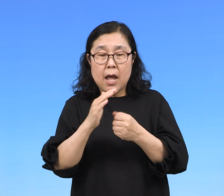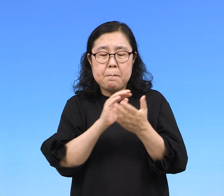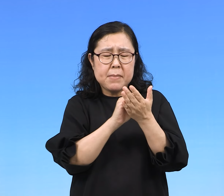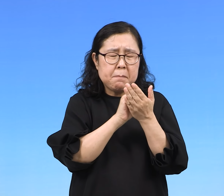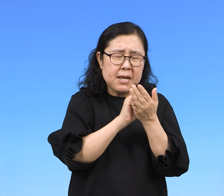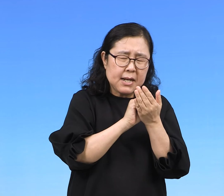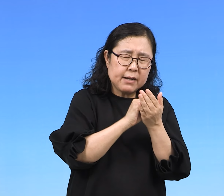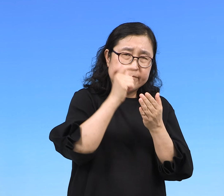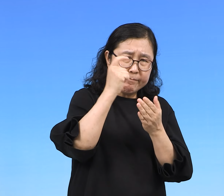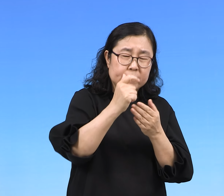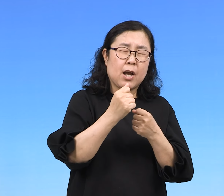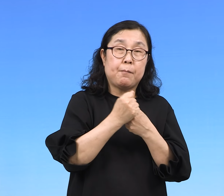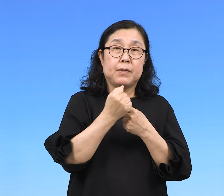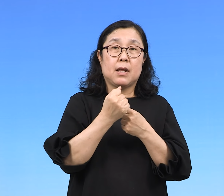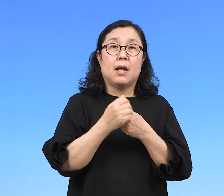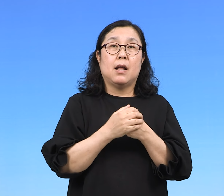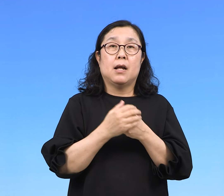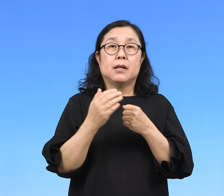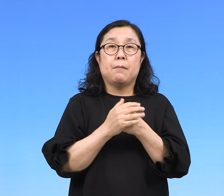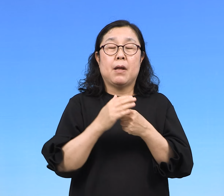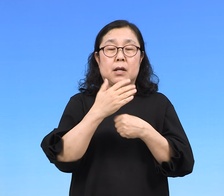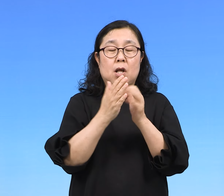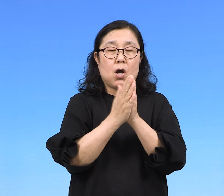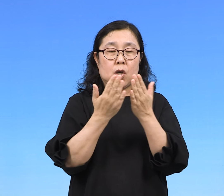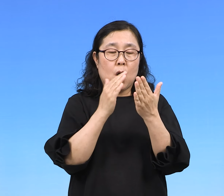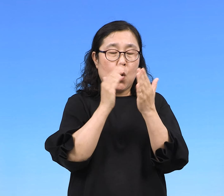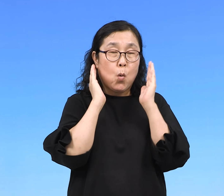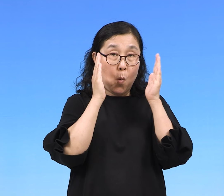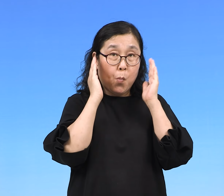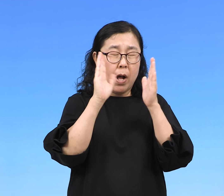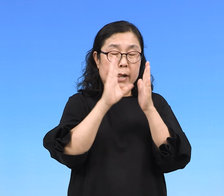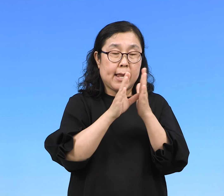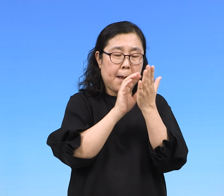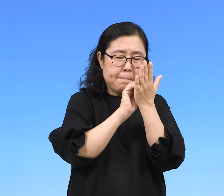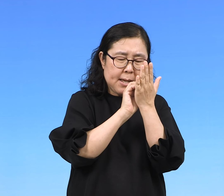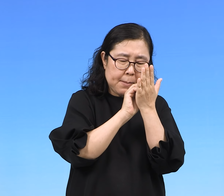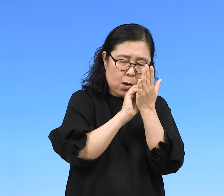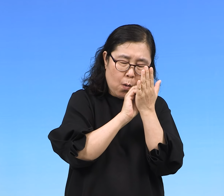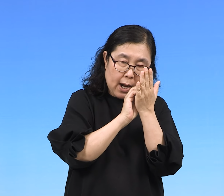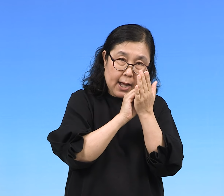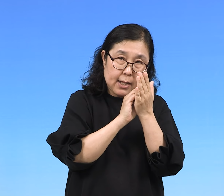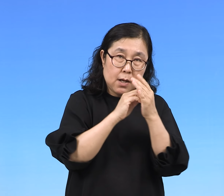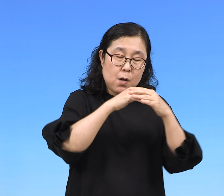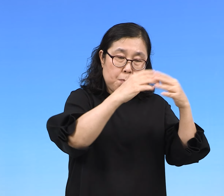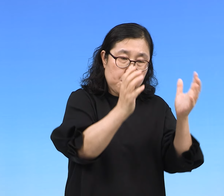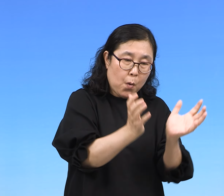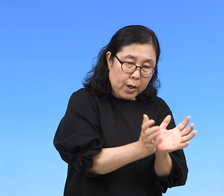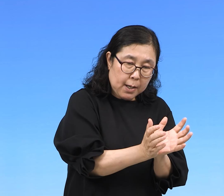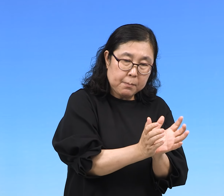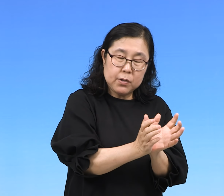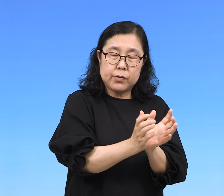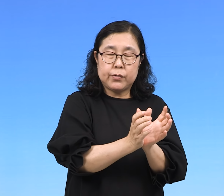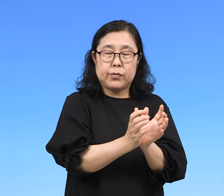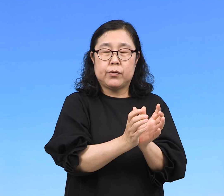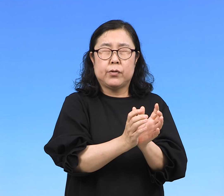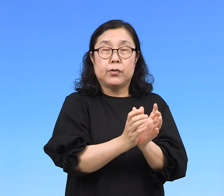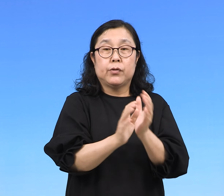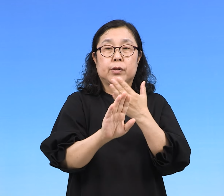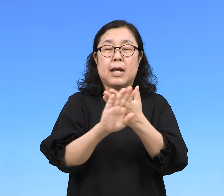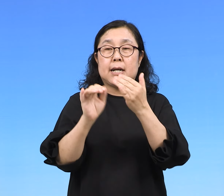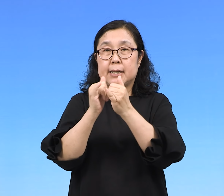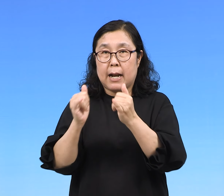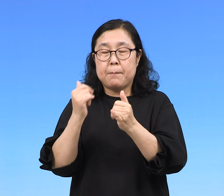겁니다. 그래서 성경 공부하든지 할 때 절대 비밀로 하라는 거는 절대 누구에게 물어보고